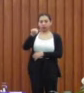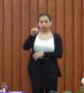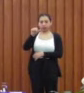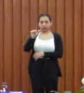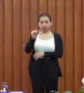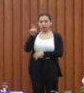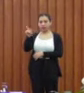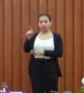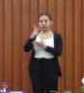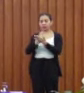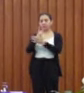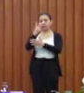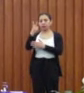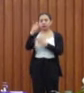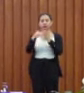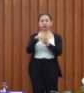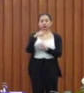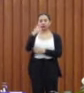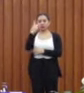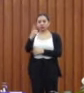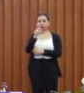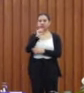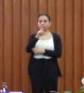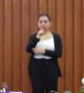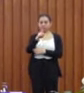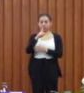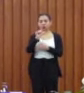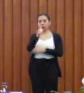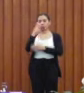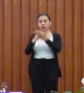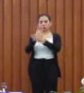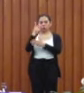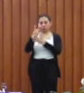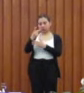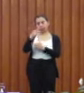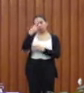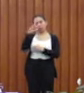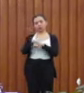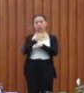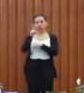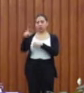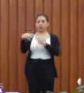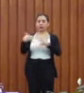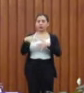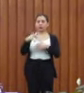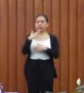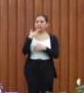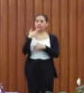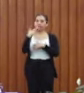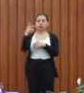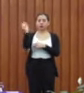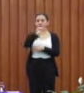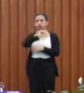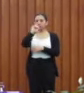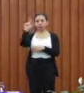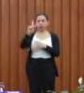de Periodismo en 2001, el Premio PEN de Club México a la Excelencia Periodística en 2013.